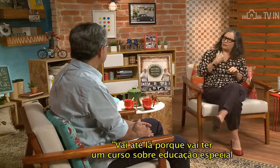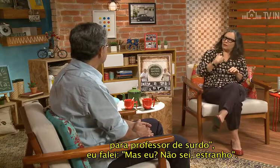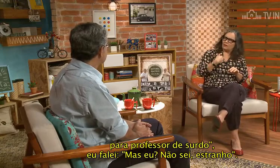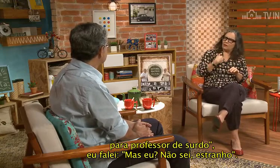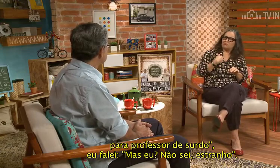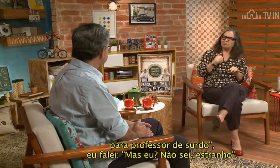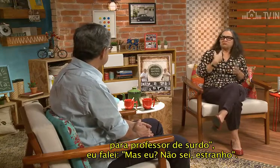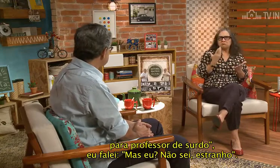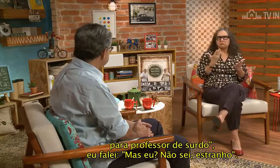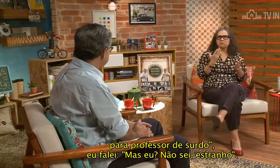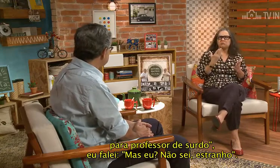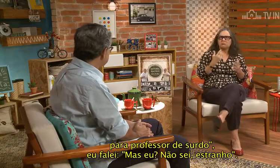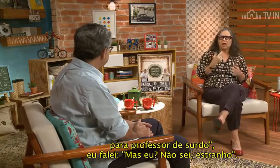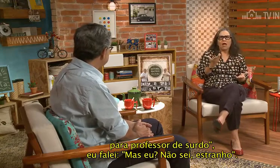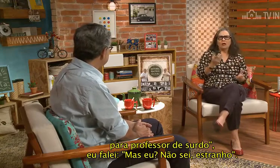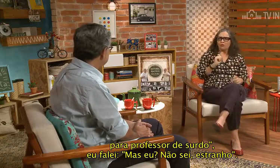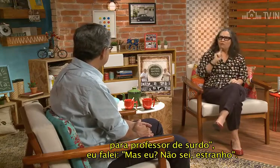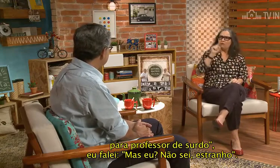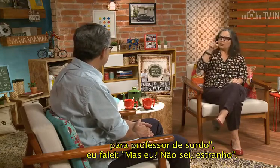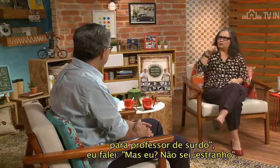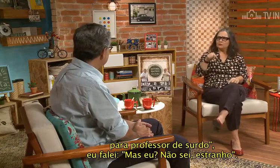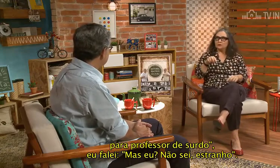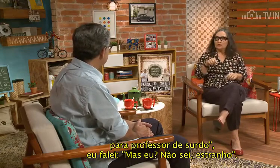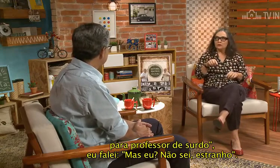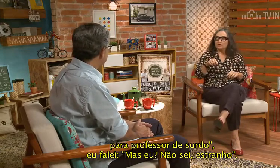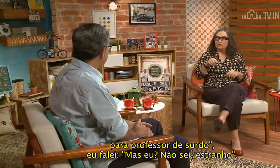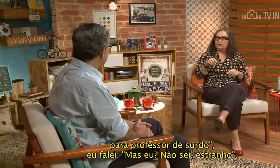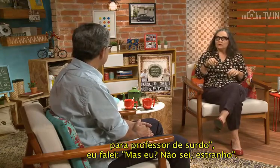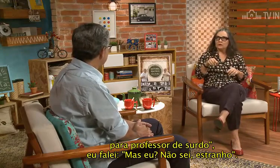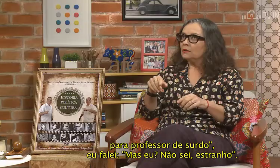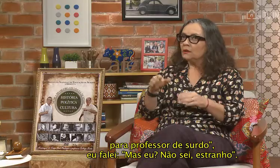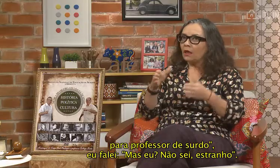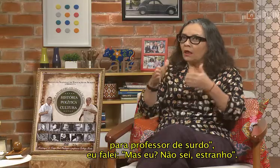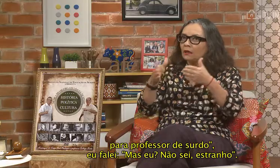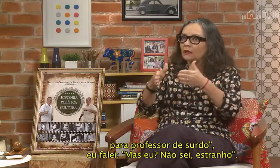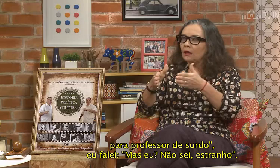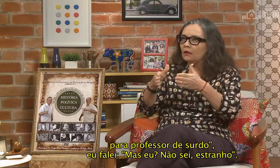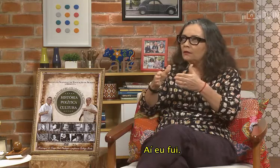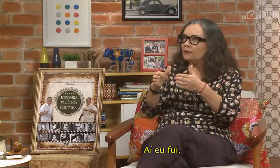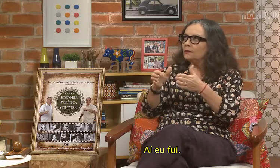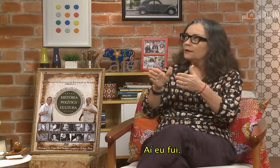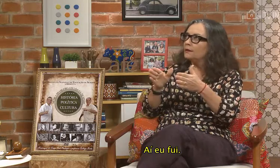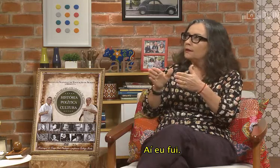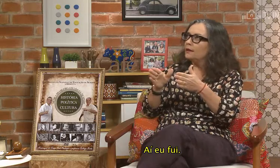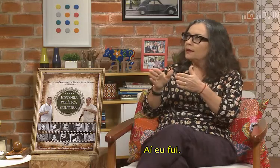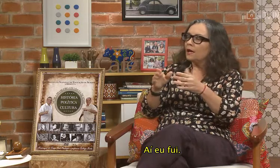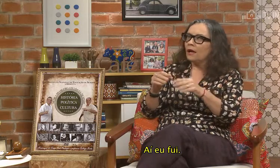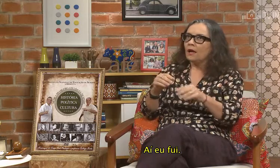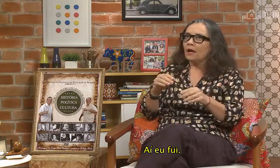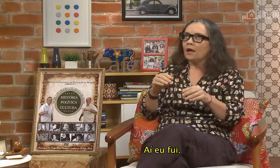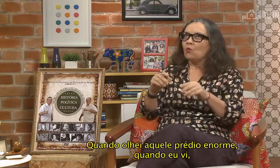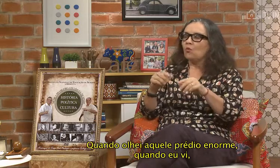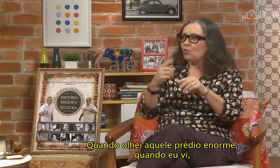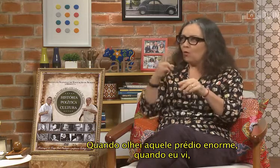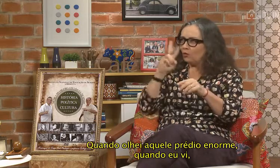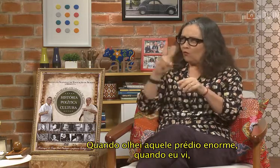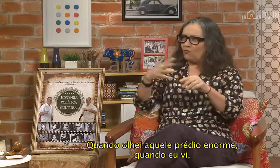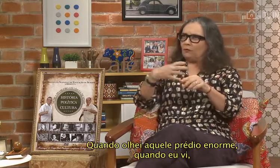para professor de surdo. Eu falei, mas eu, não sei, que estranho. Aí eu fui. Quando eu olhei aquele prédio